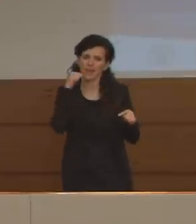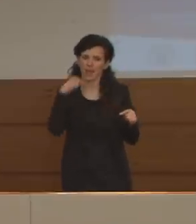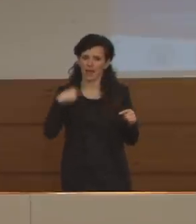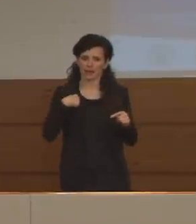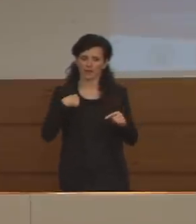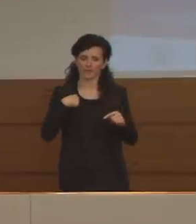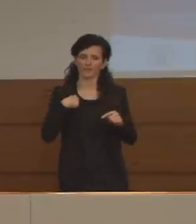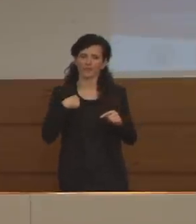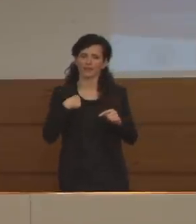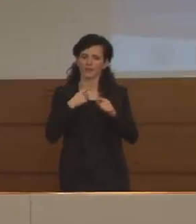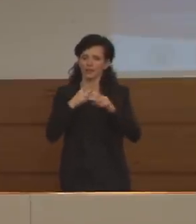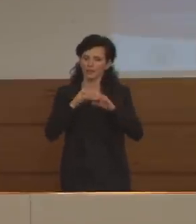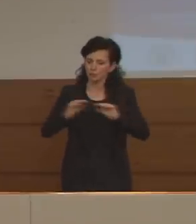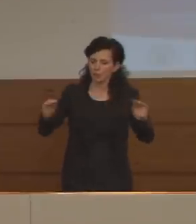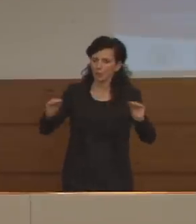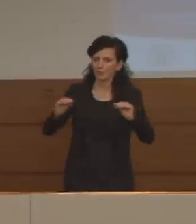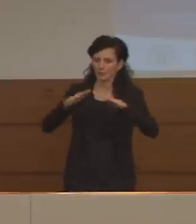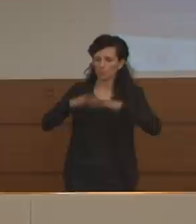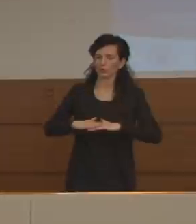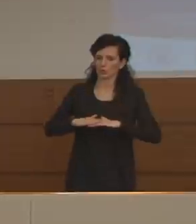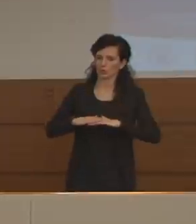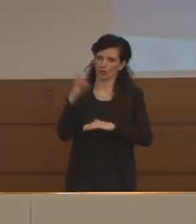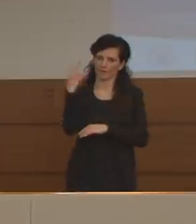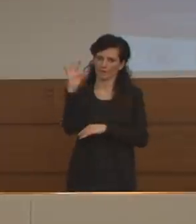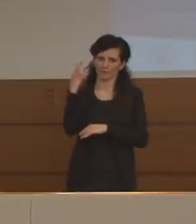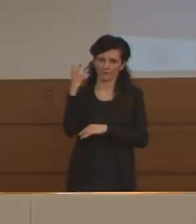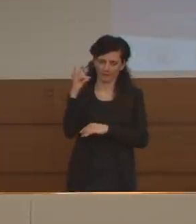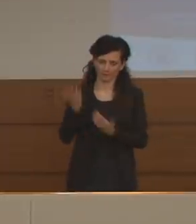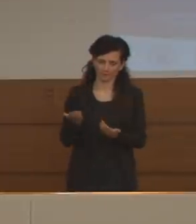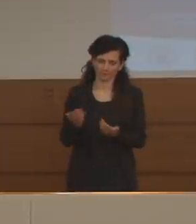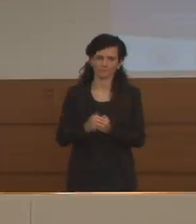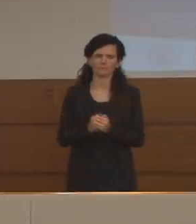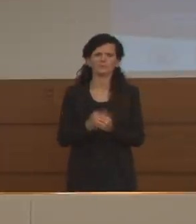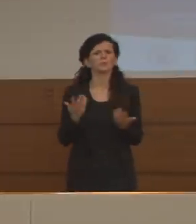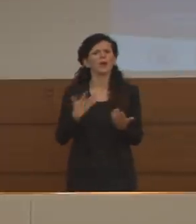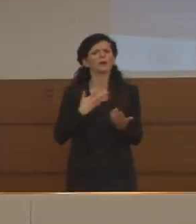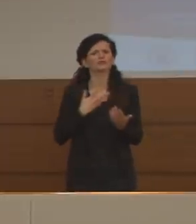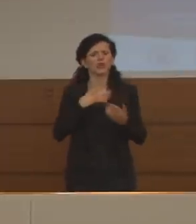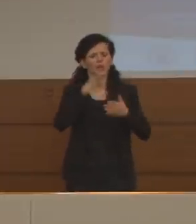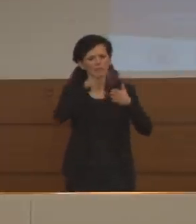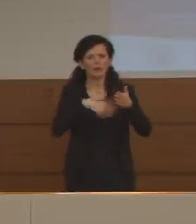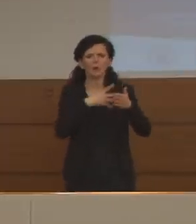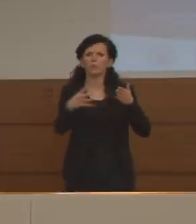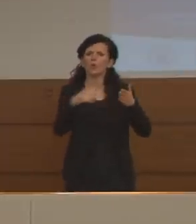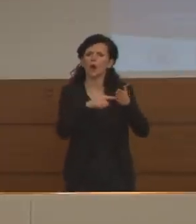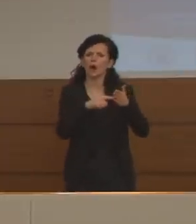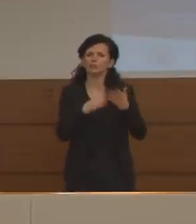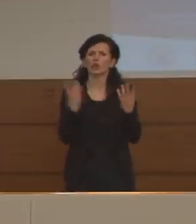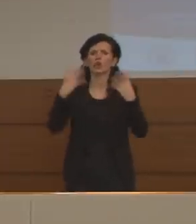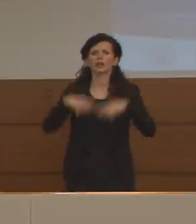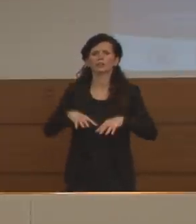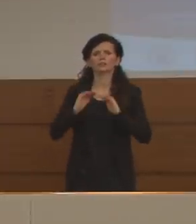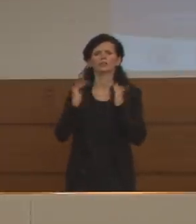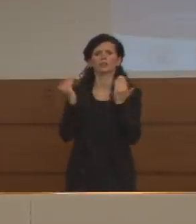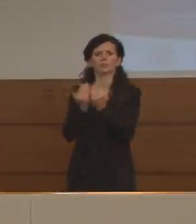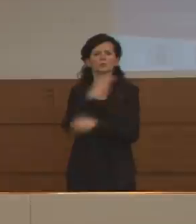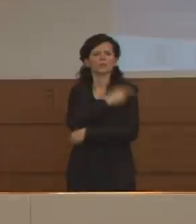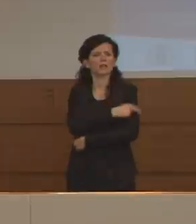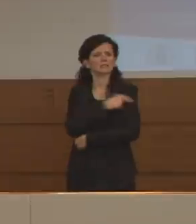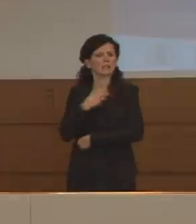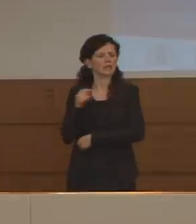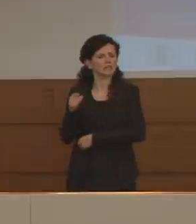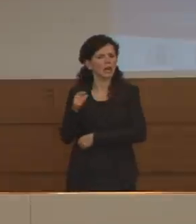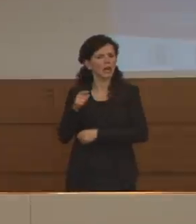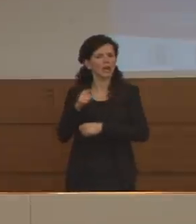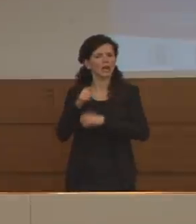salire di livello però esiste un tabulato molto chiaro che è anche dall'organizzazione mondiale della sanità che ci